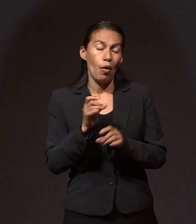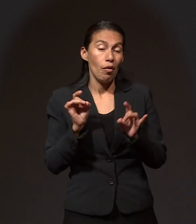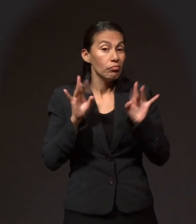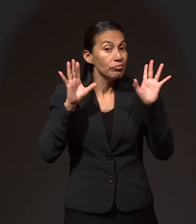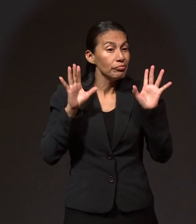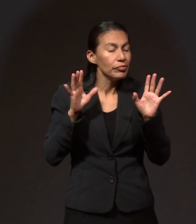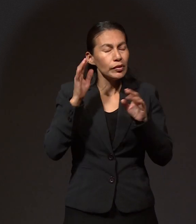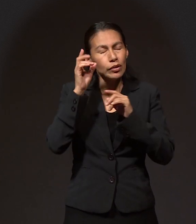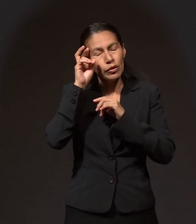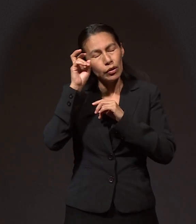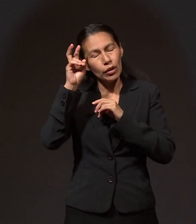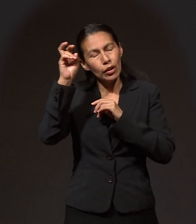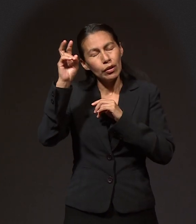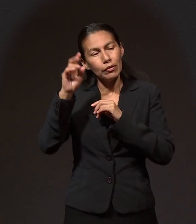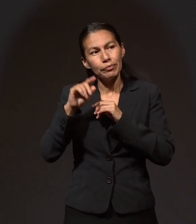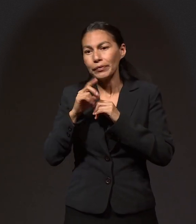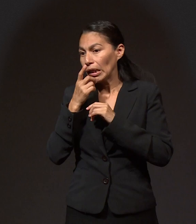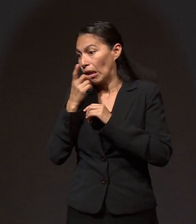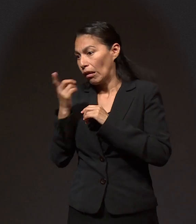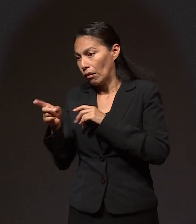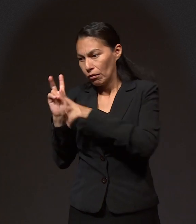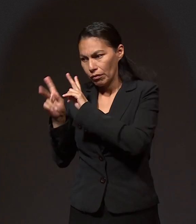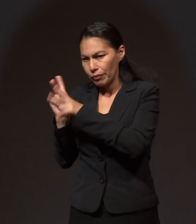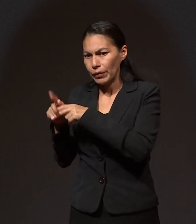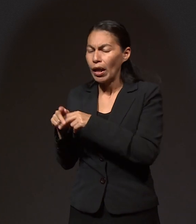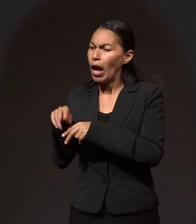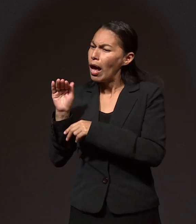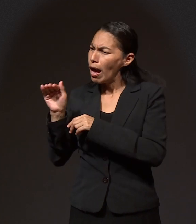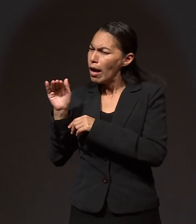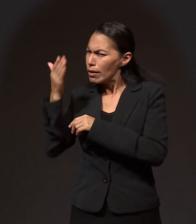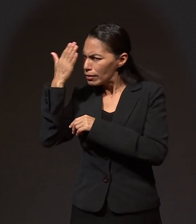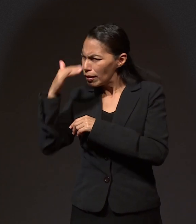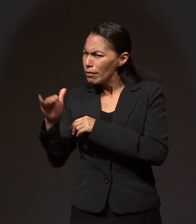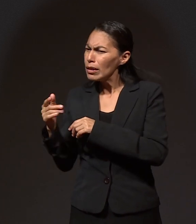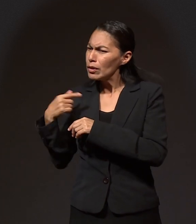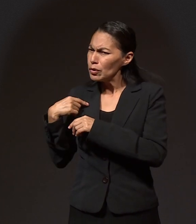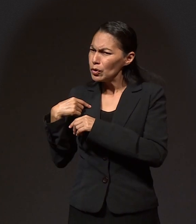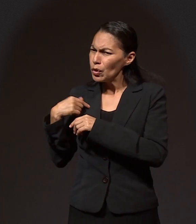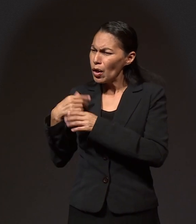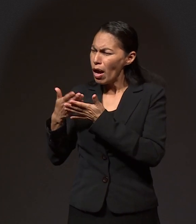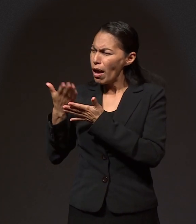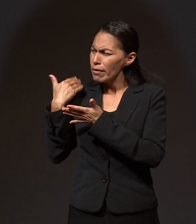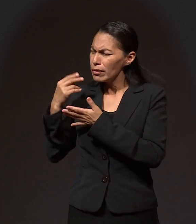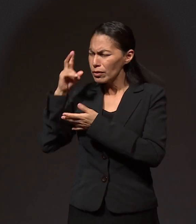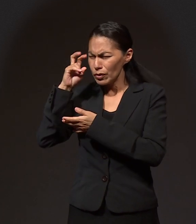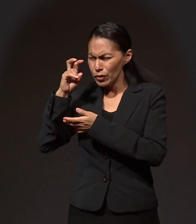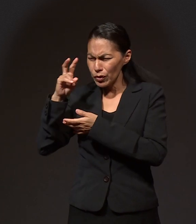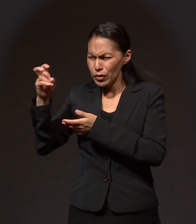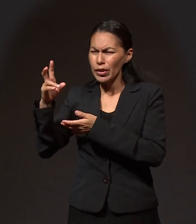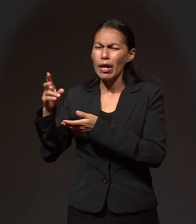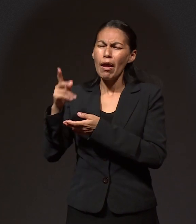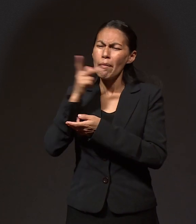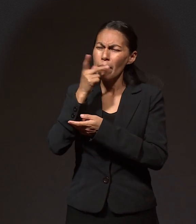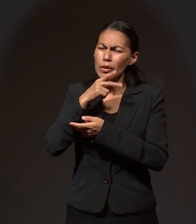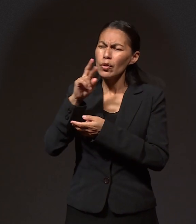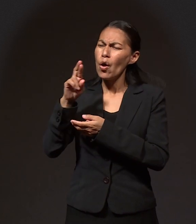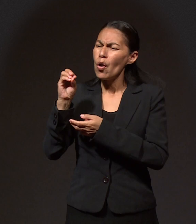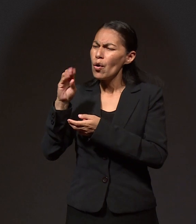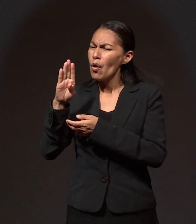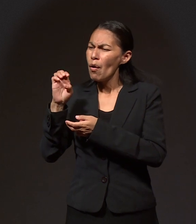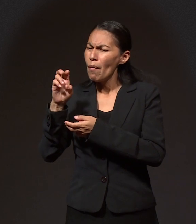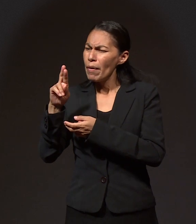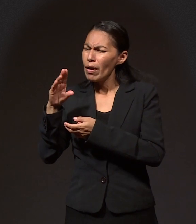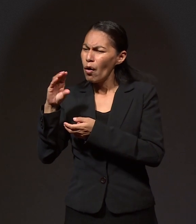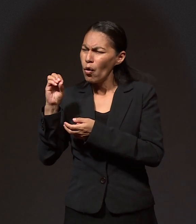venía Robert Costa a esta iglesia. Estaba hablando en inglés y alguien le traducía al español. Y venía vestido en un traje oscuro, con una